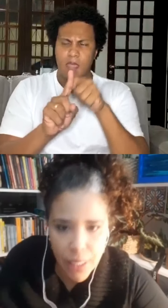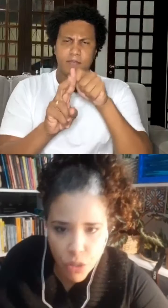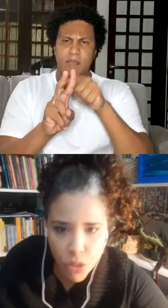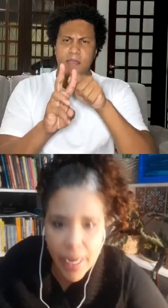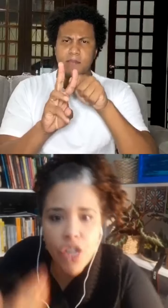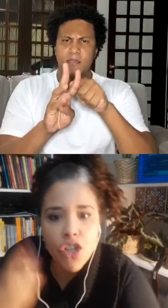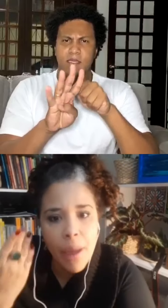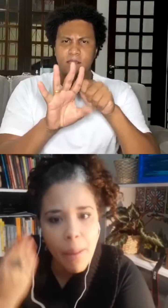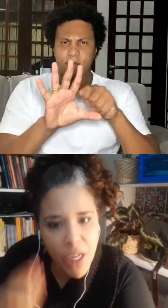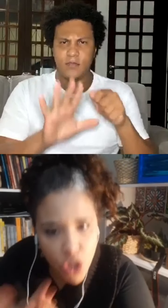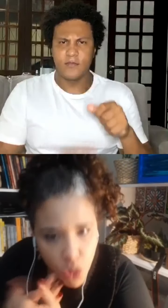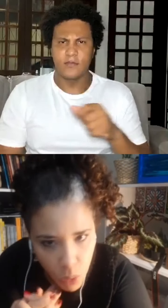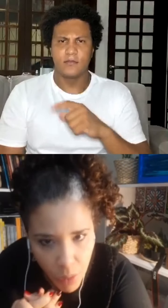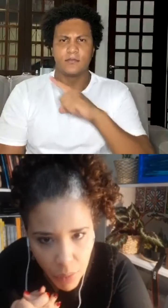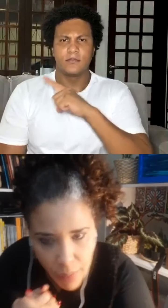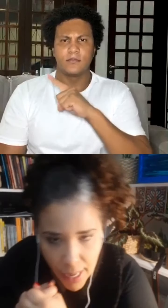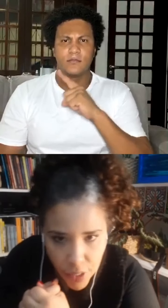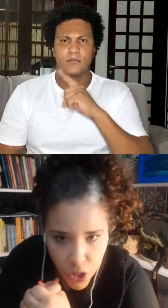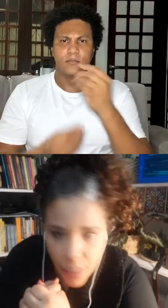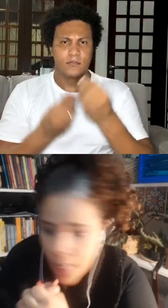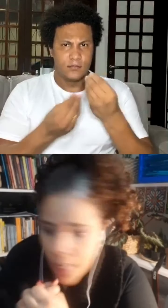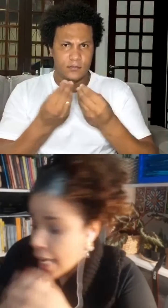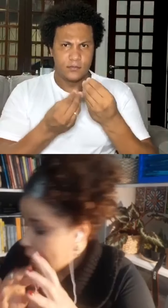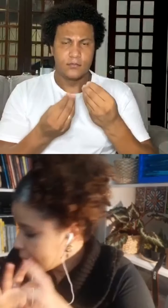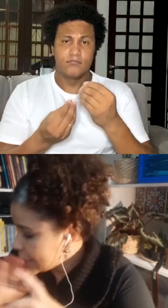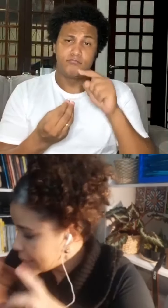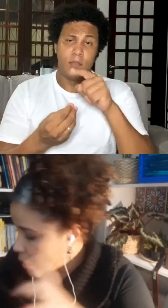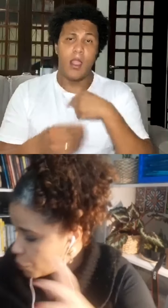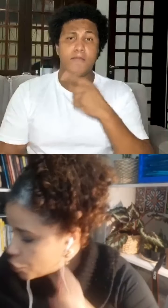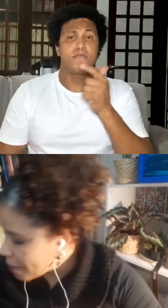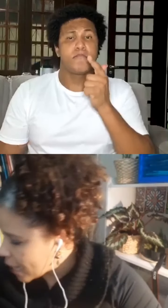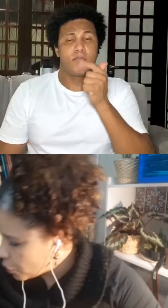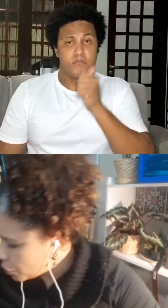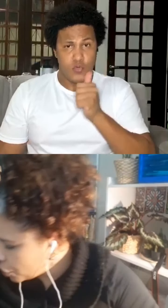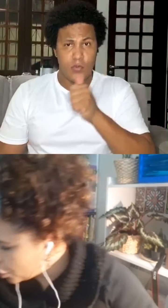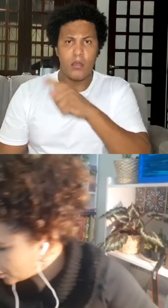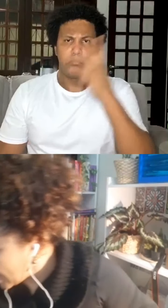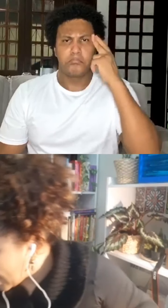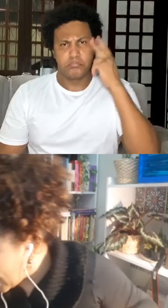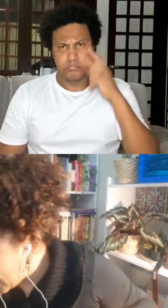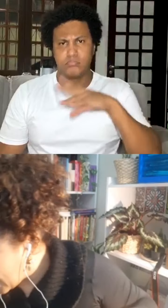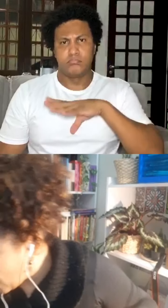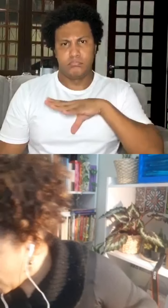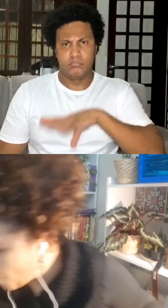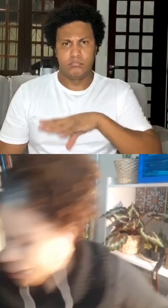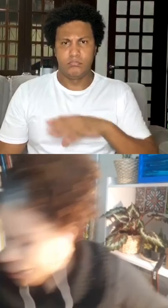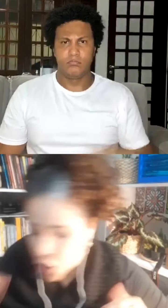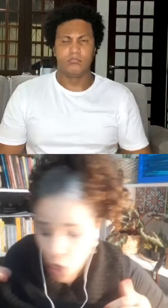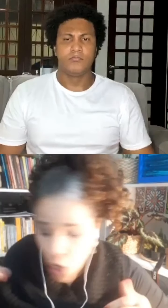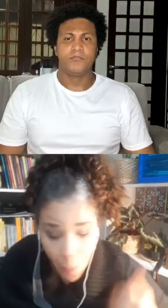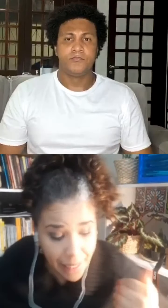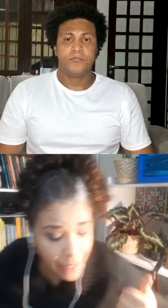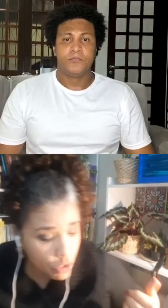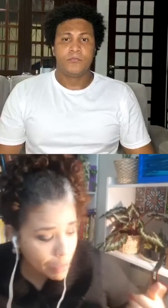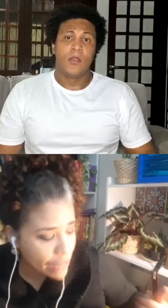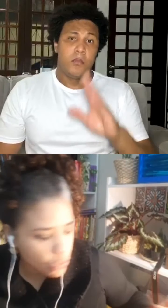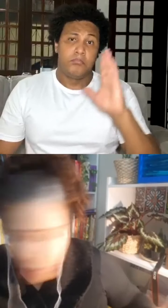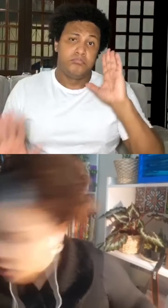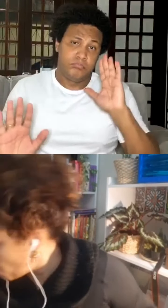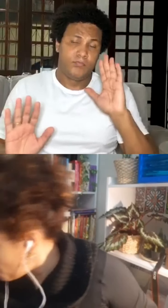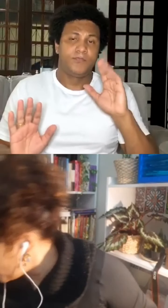das mulheres menstrua com eles. Esses são os métodos hormonais. Quais são os